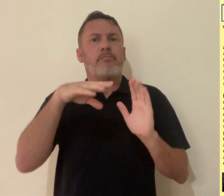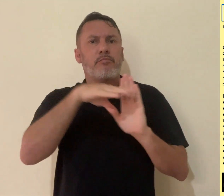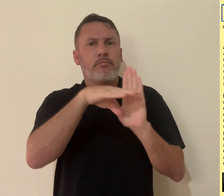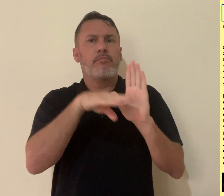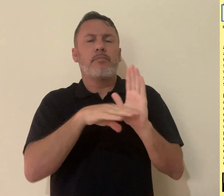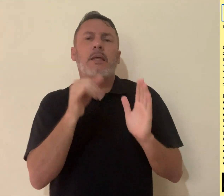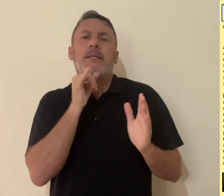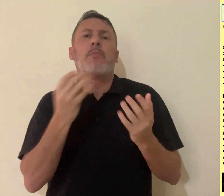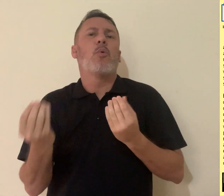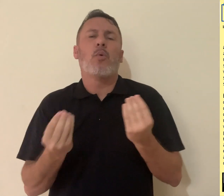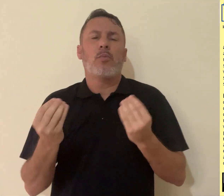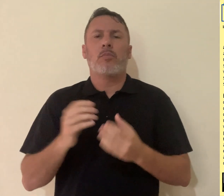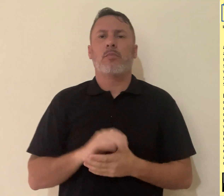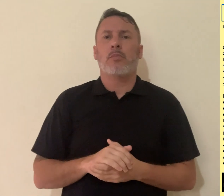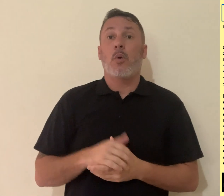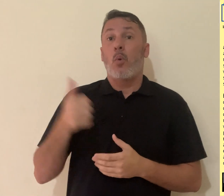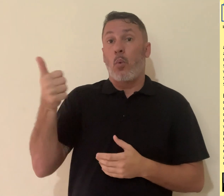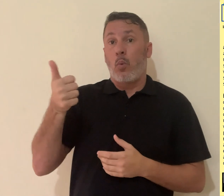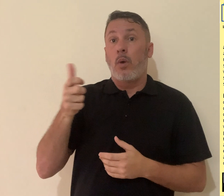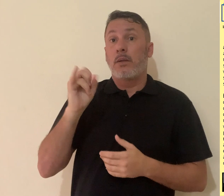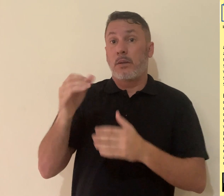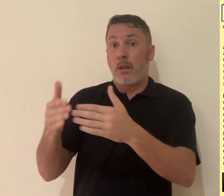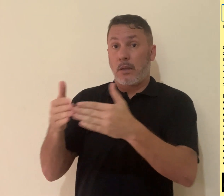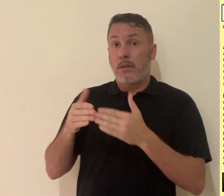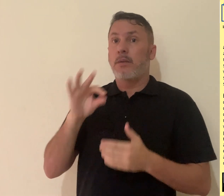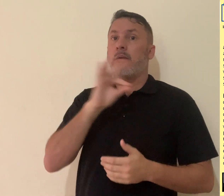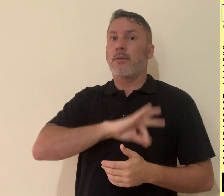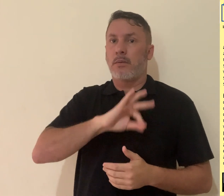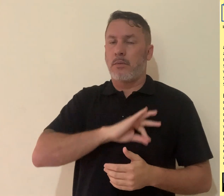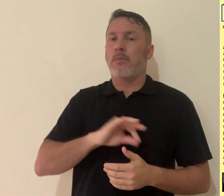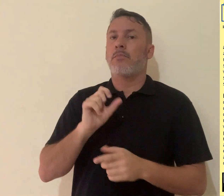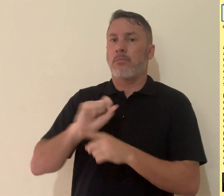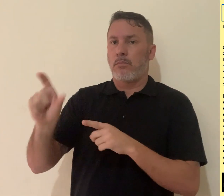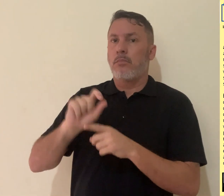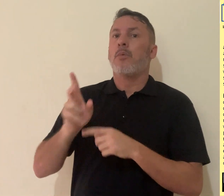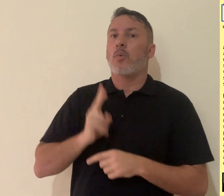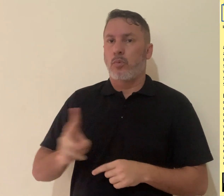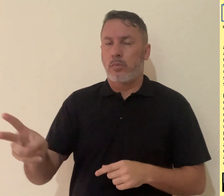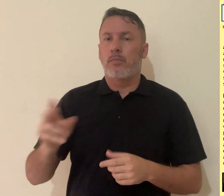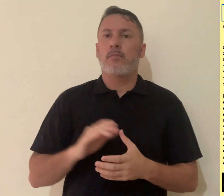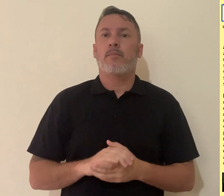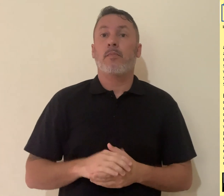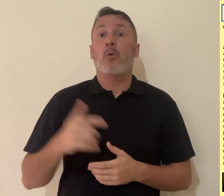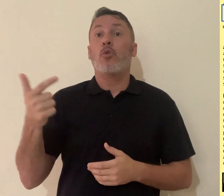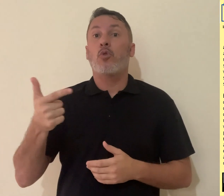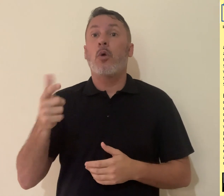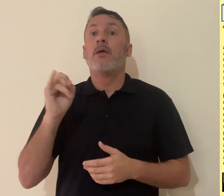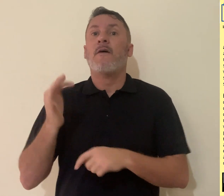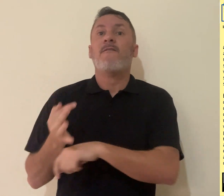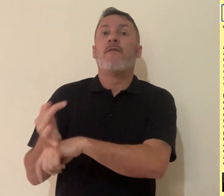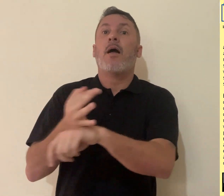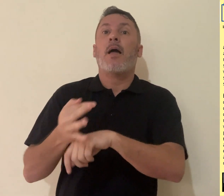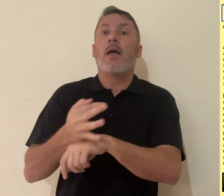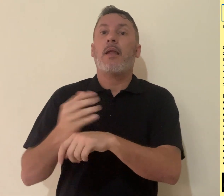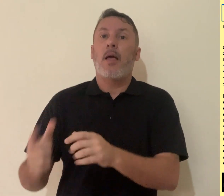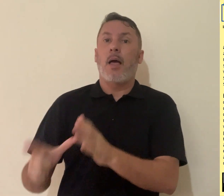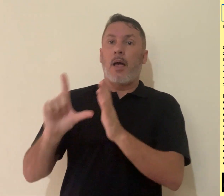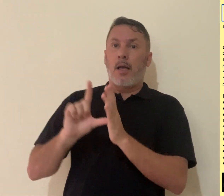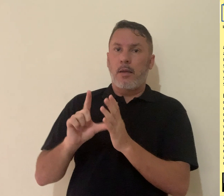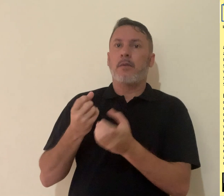coronavírus adotando-se medidas como um licença remunerada dois a antecipação de férias